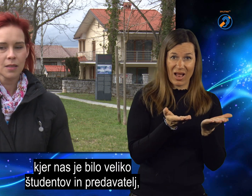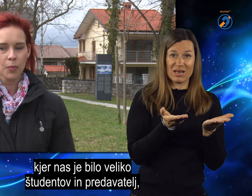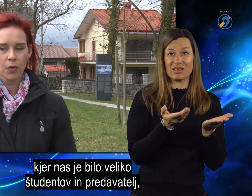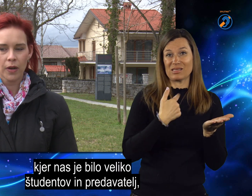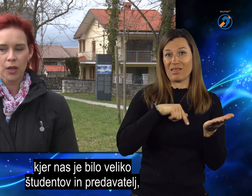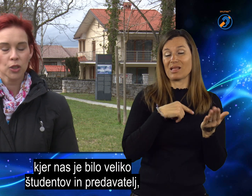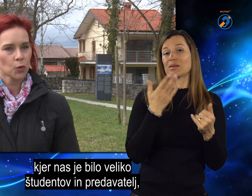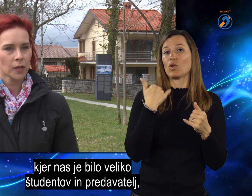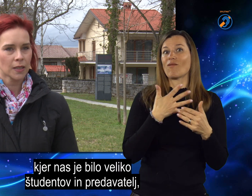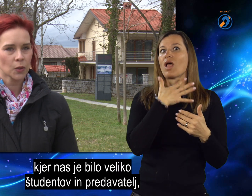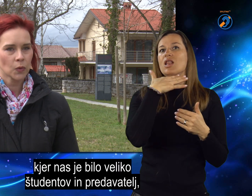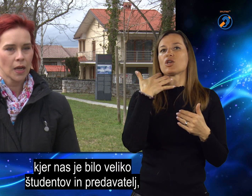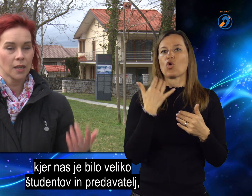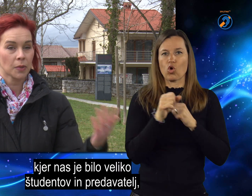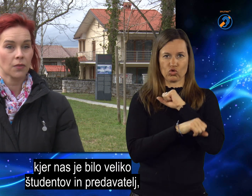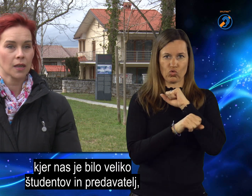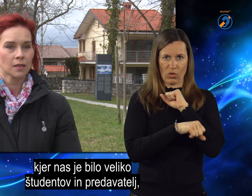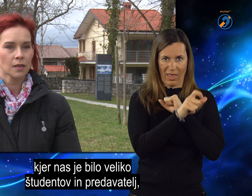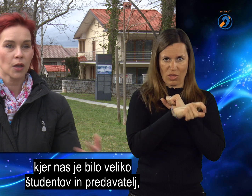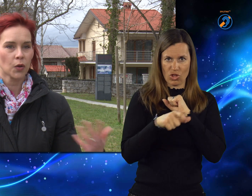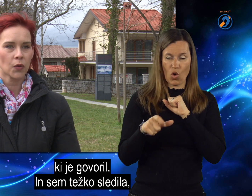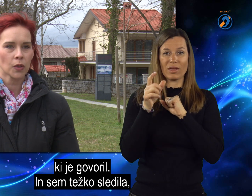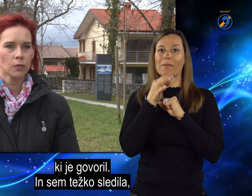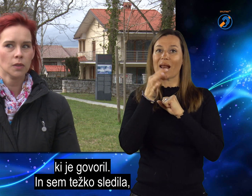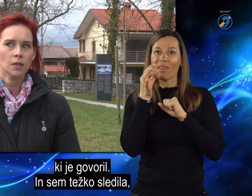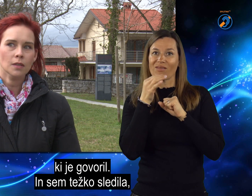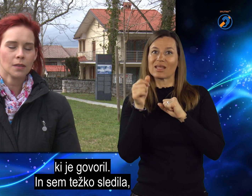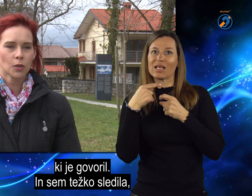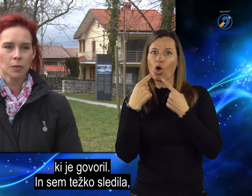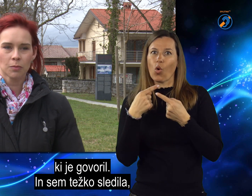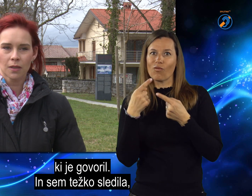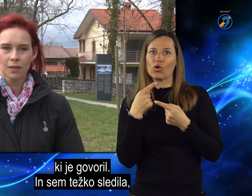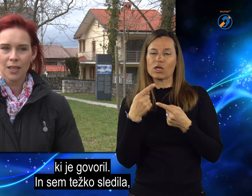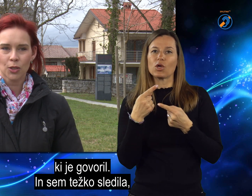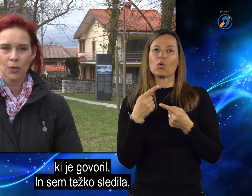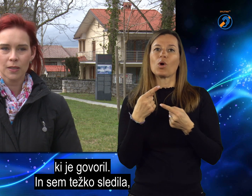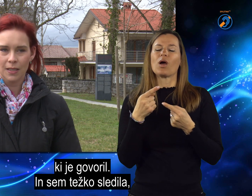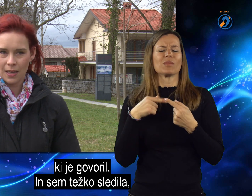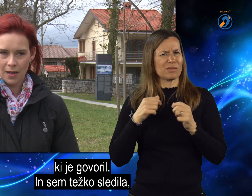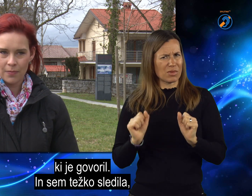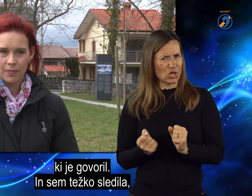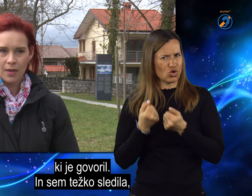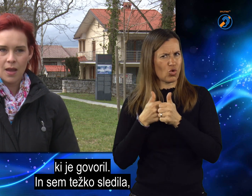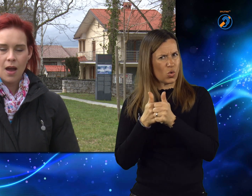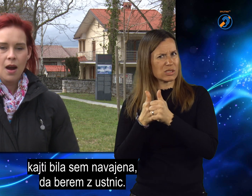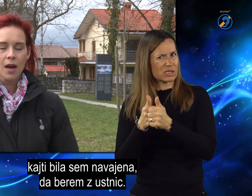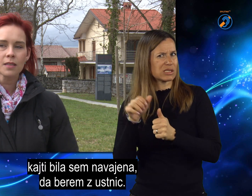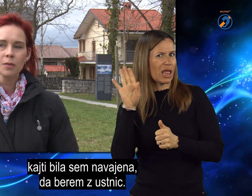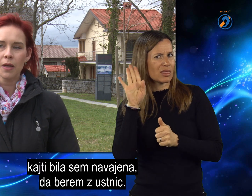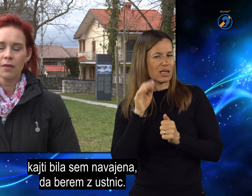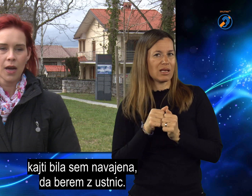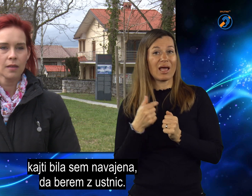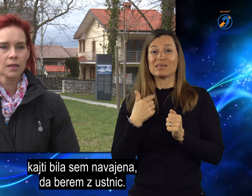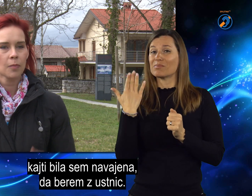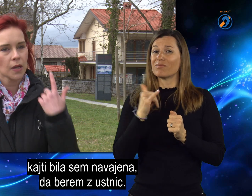Ker nas je prav veliko študentov in predavatelj, ki je govoril, tu pa sem težko sledila. Kajti